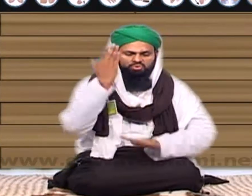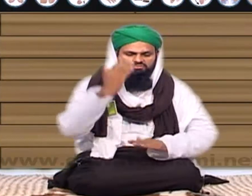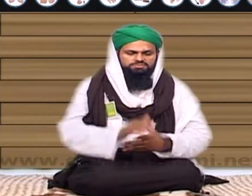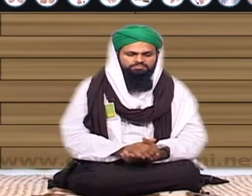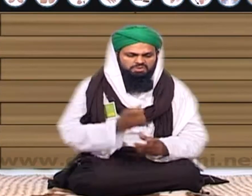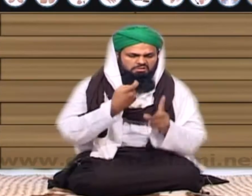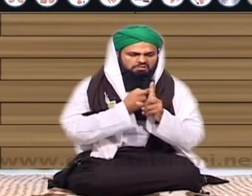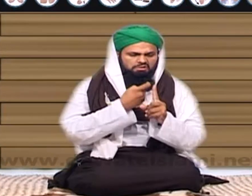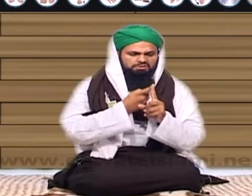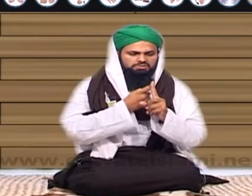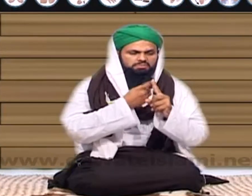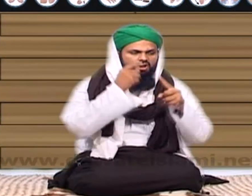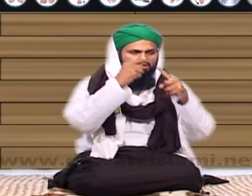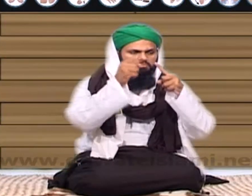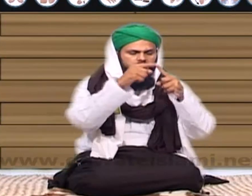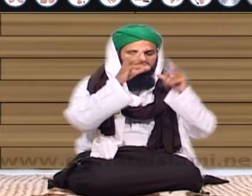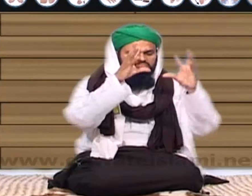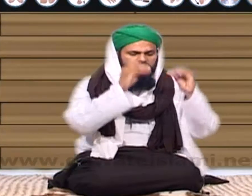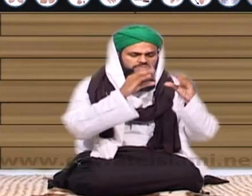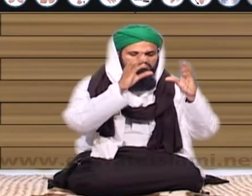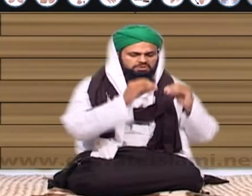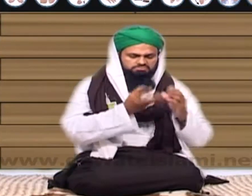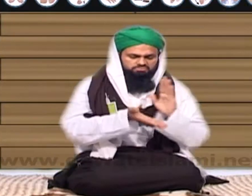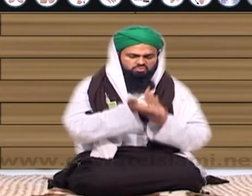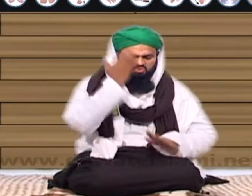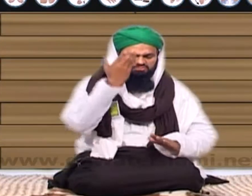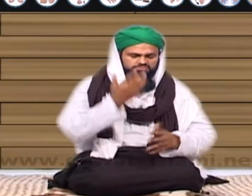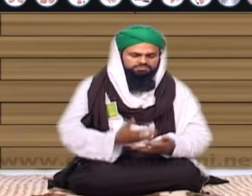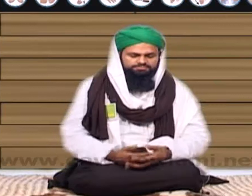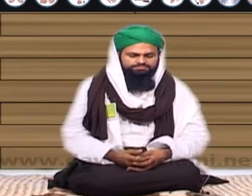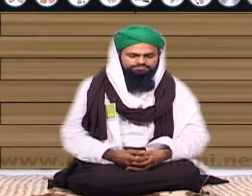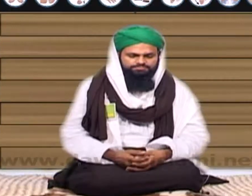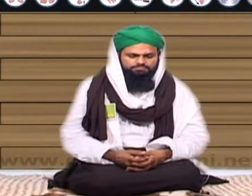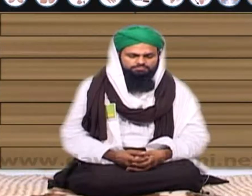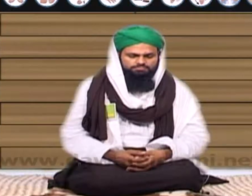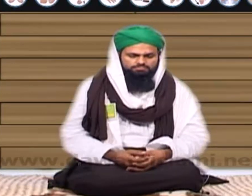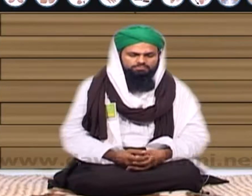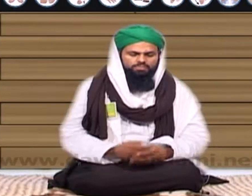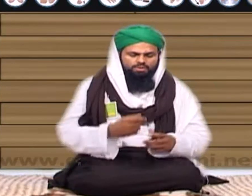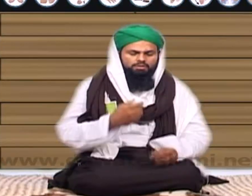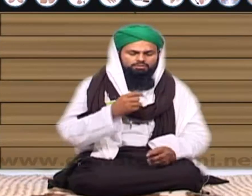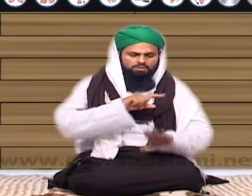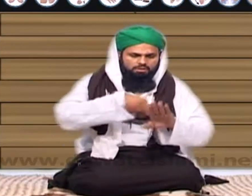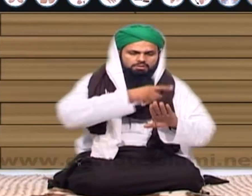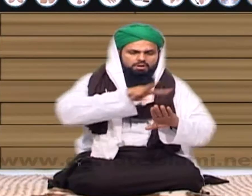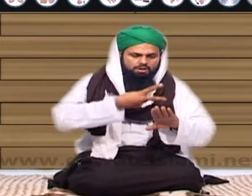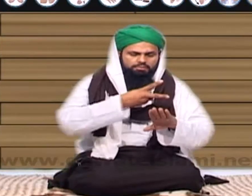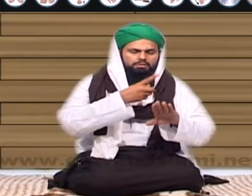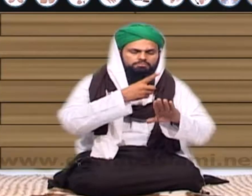لوڈ شیڈنگ بہت زیادہ ہو رہی ہے. خصوصاً کراچی میں آج کل ایک مطلب ہے کہ طوفان کھڑا ہوا ہے, لوڈ شیڈنگ.